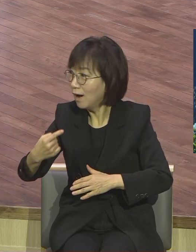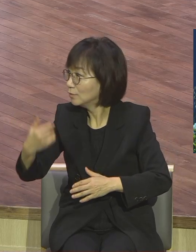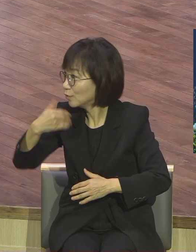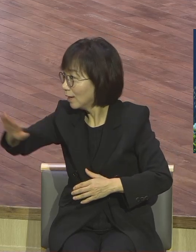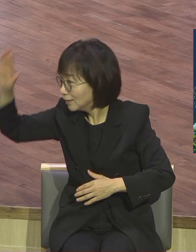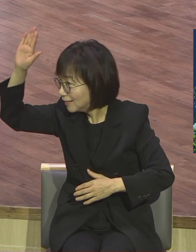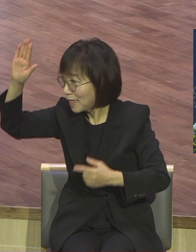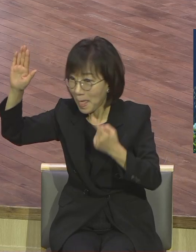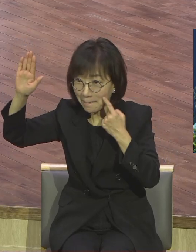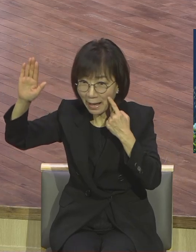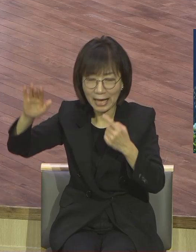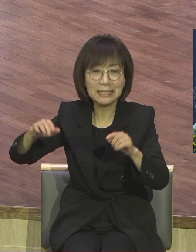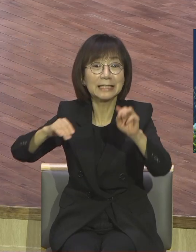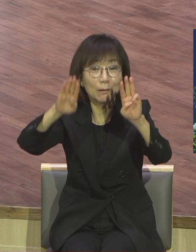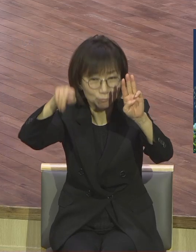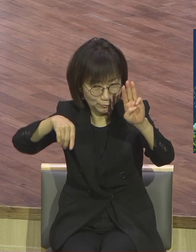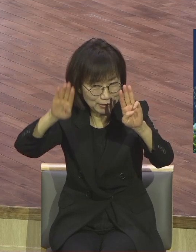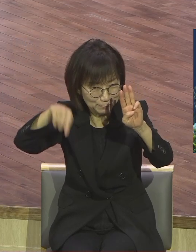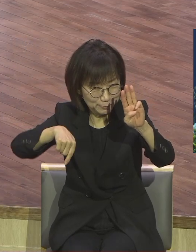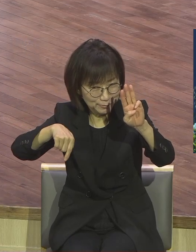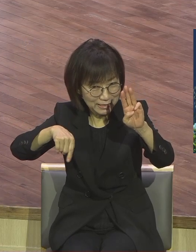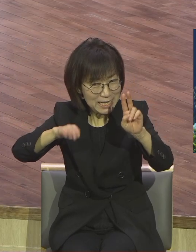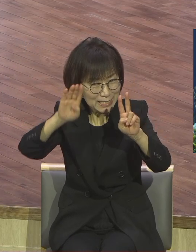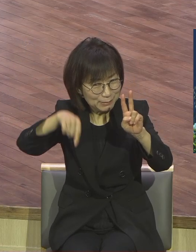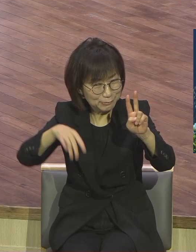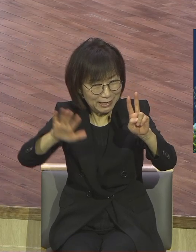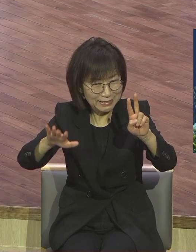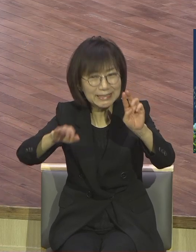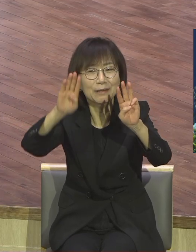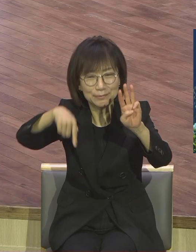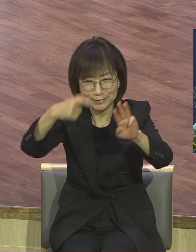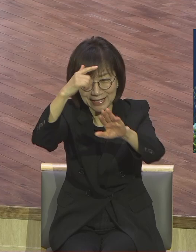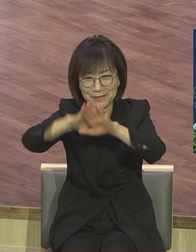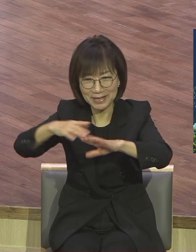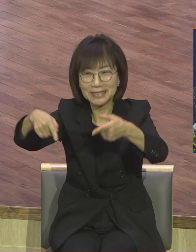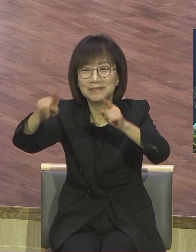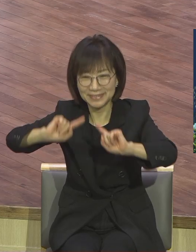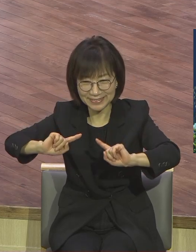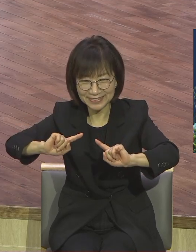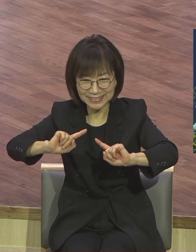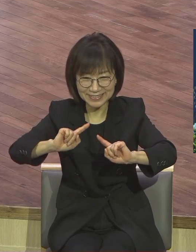와 있어요? 3부에 온다. 2부에 온다는 거예요.